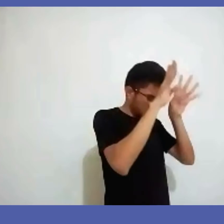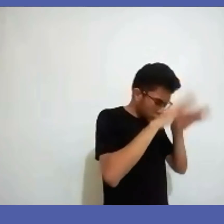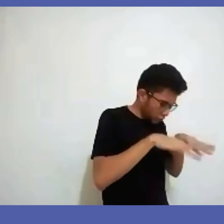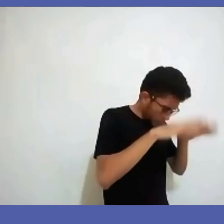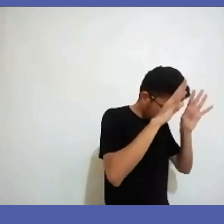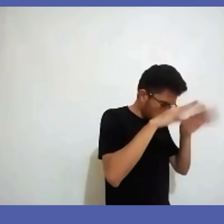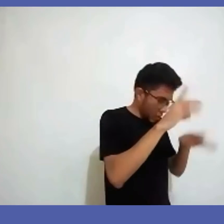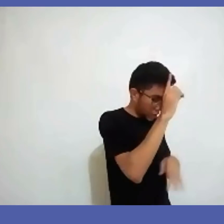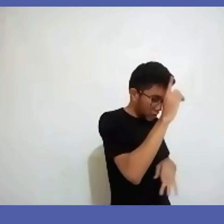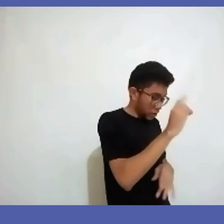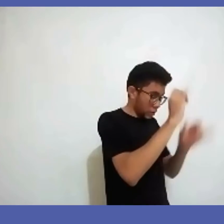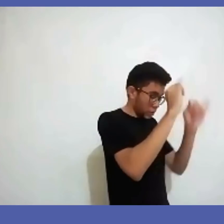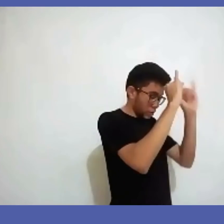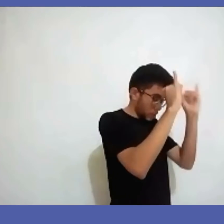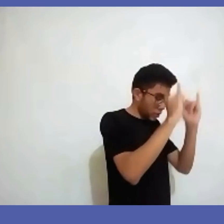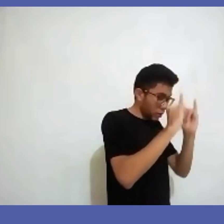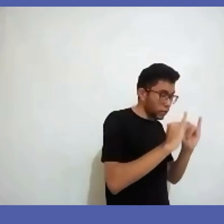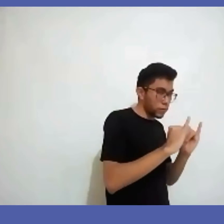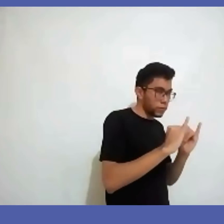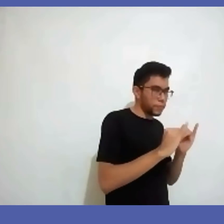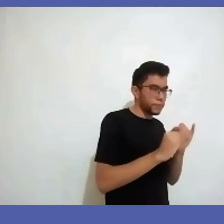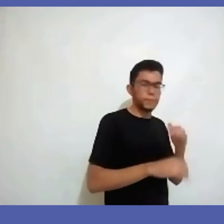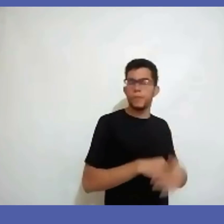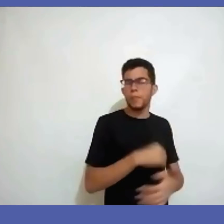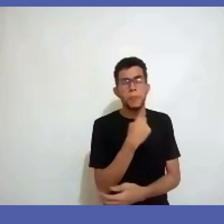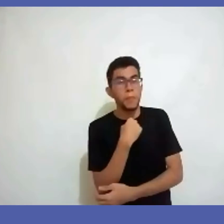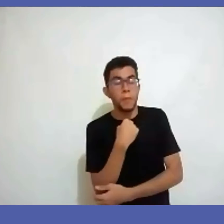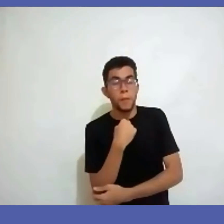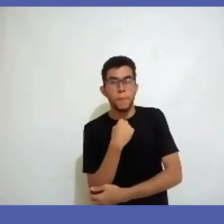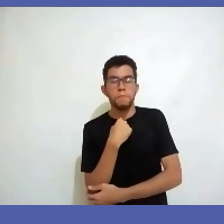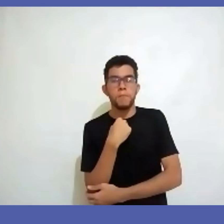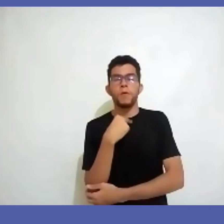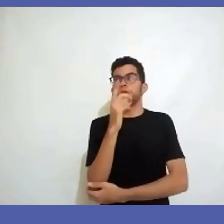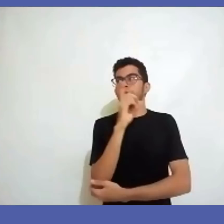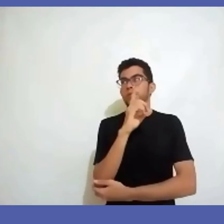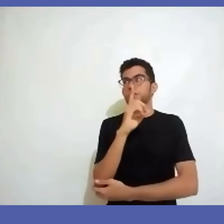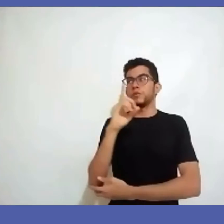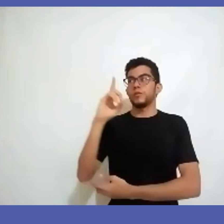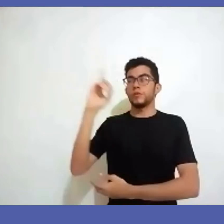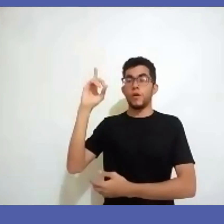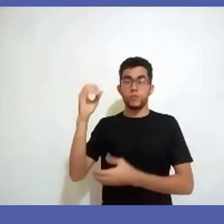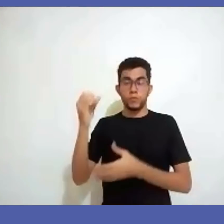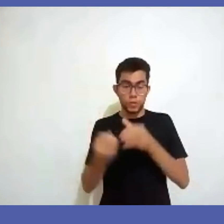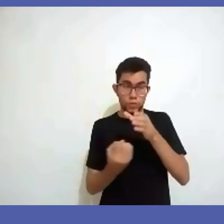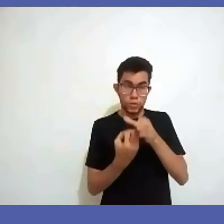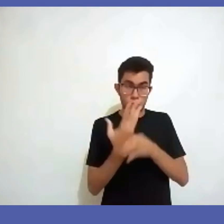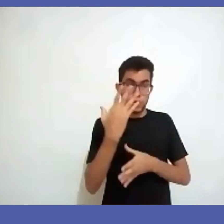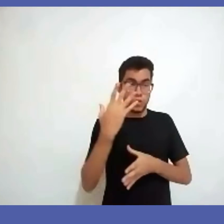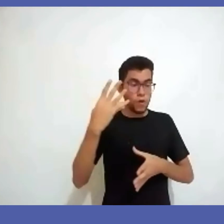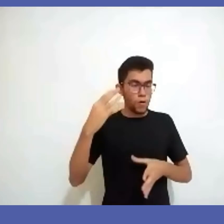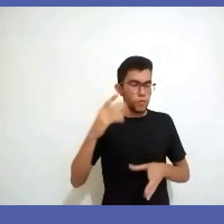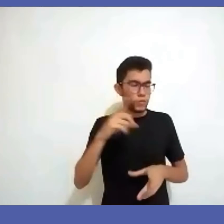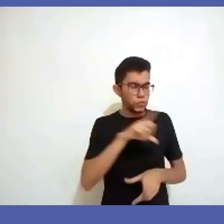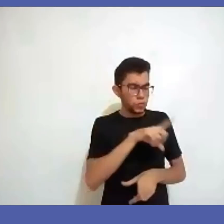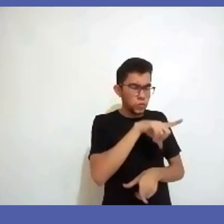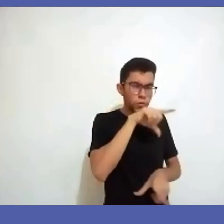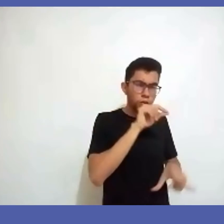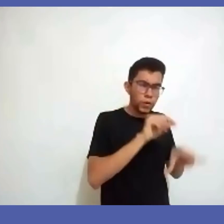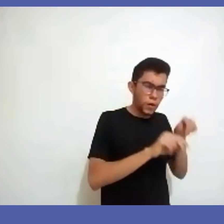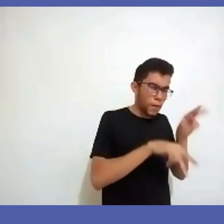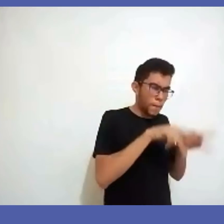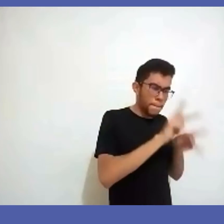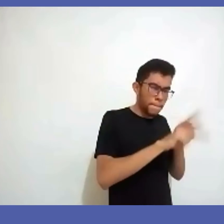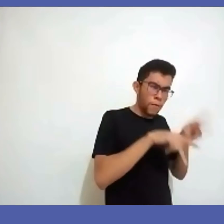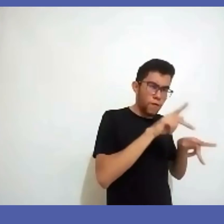Pode uma coisa dessa? Deus levantou uma nação para ser chamada de nação santa. Deus levantou um